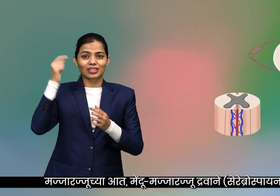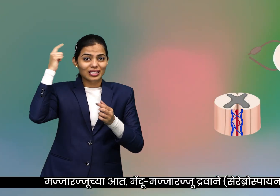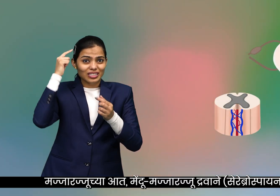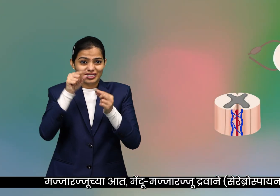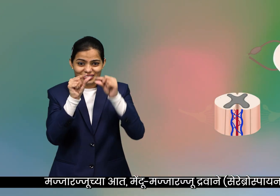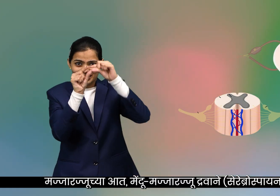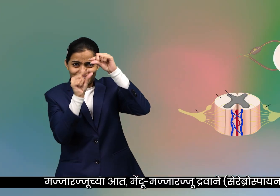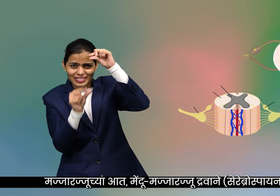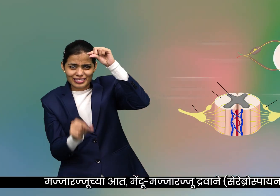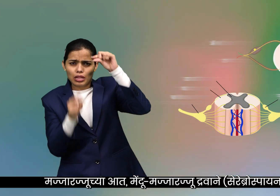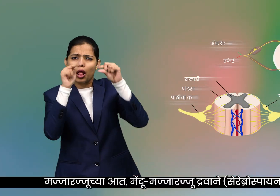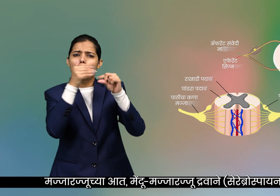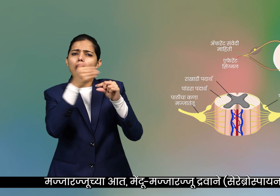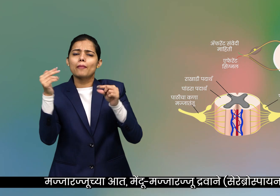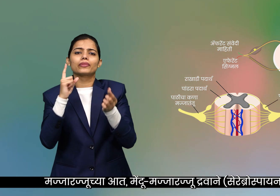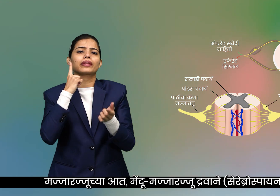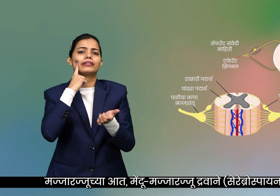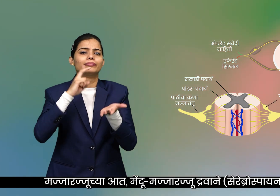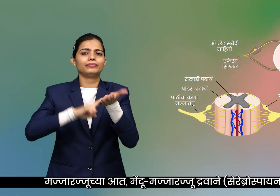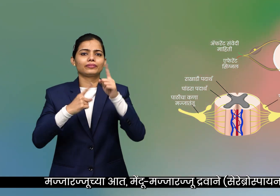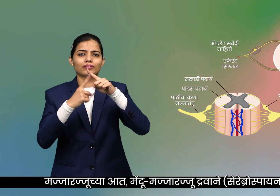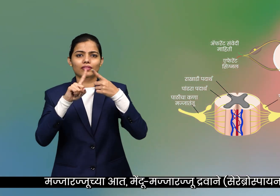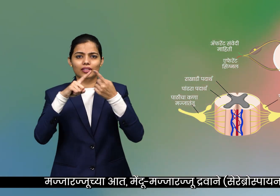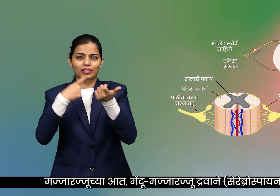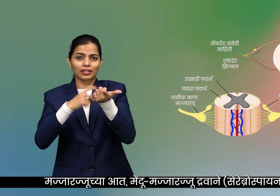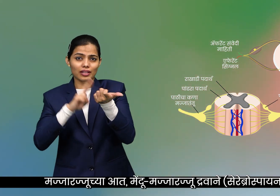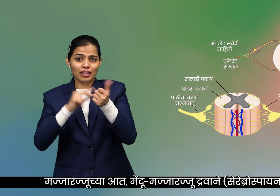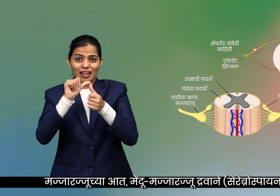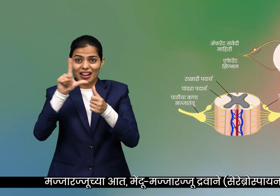मज्जारज्जूच्या आत मेंदू मज्जारज्जू द्रवाने सेरेब्रोस्पायनल फ्लुइड